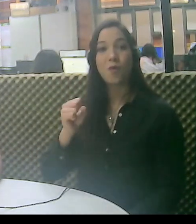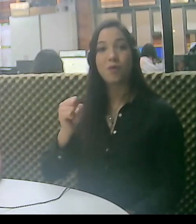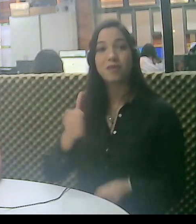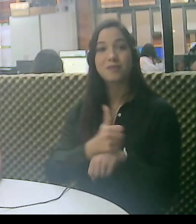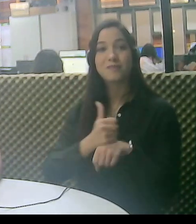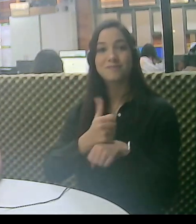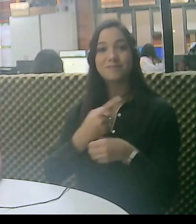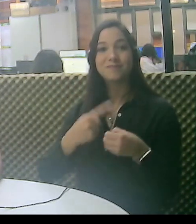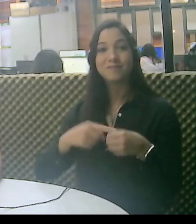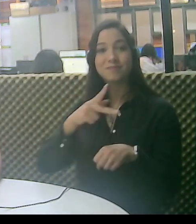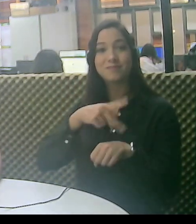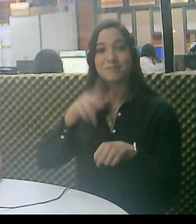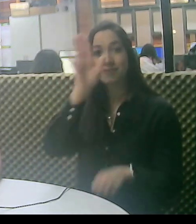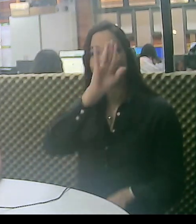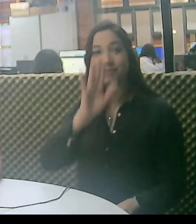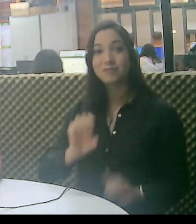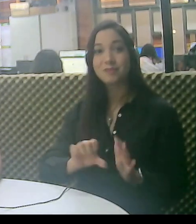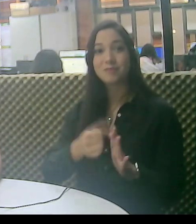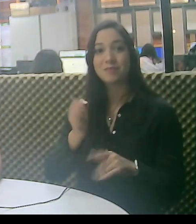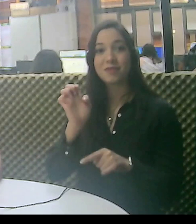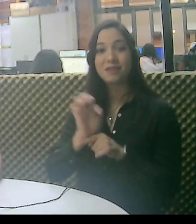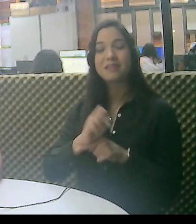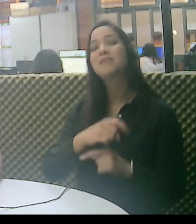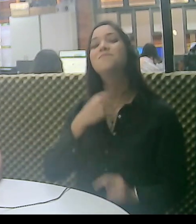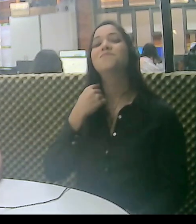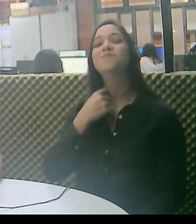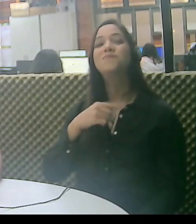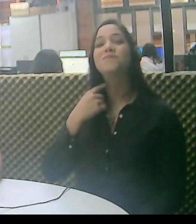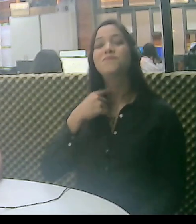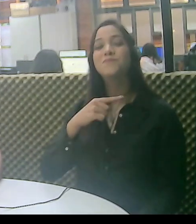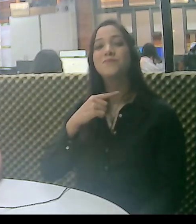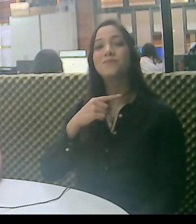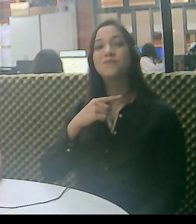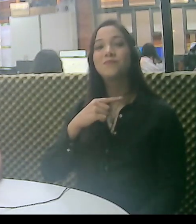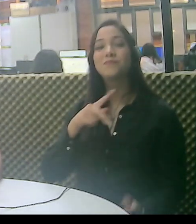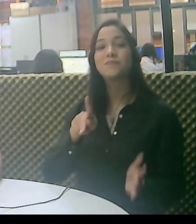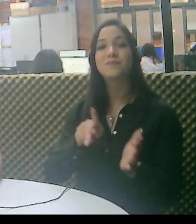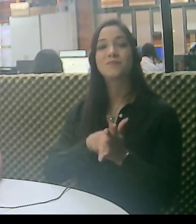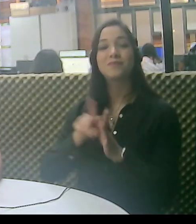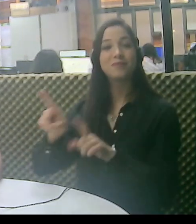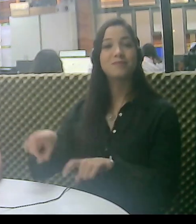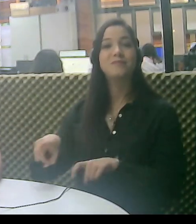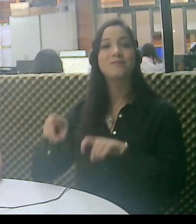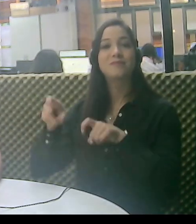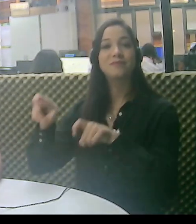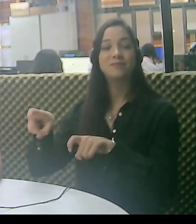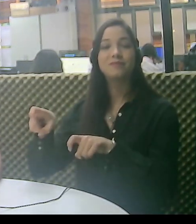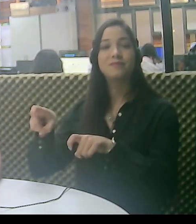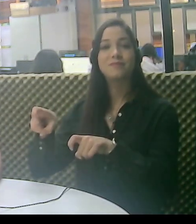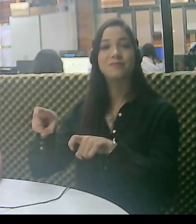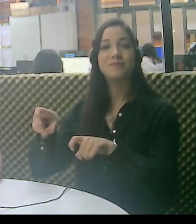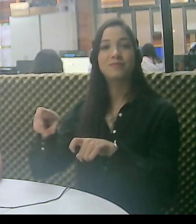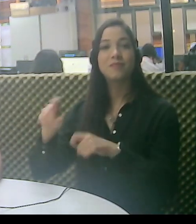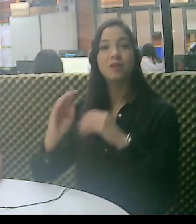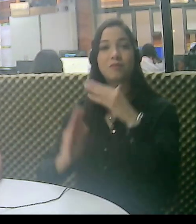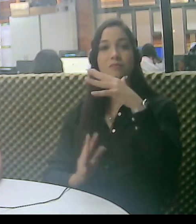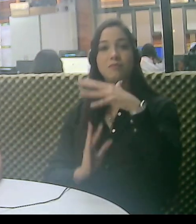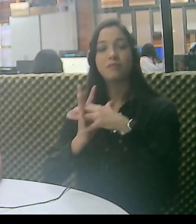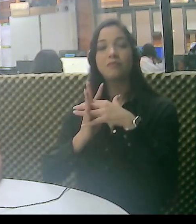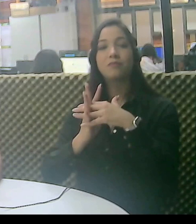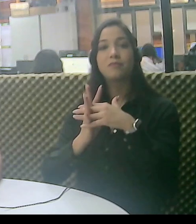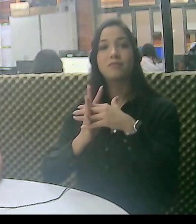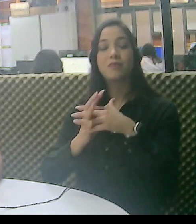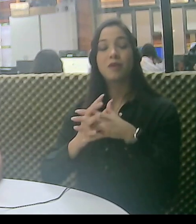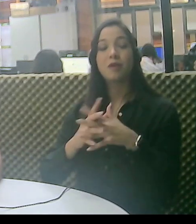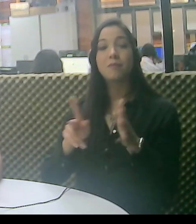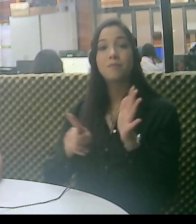melhor cidade do país e a 1ª do estado de Minas Gerais no eixo econômico do agronegócio, posição superior à